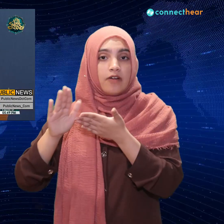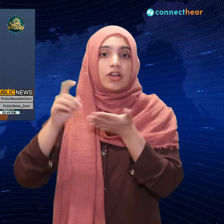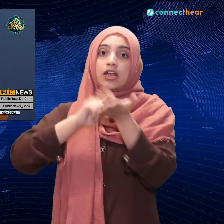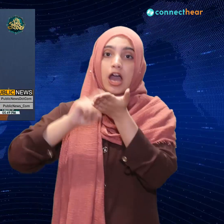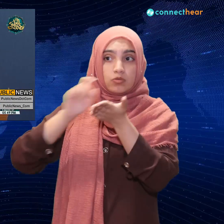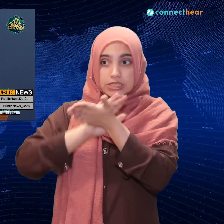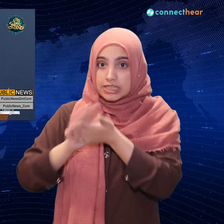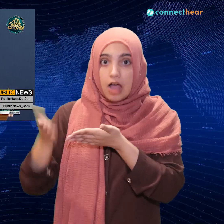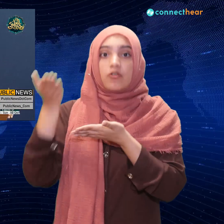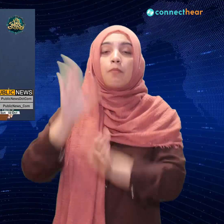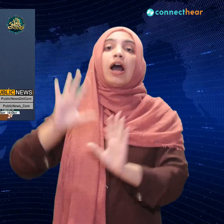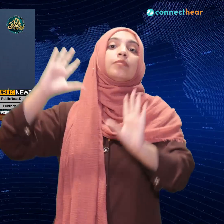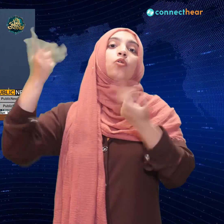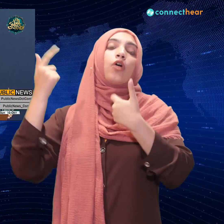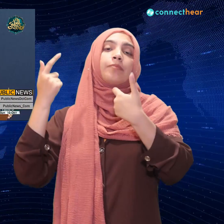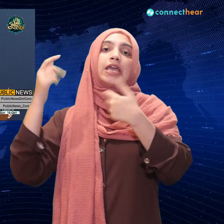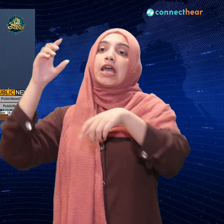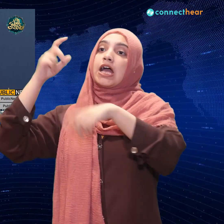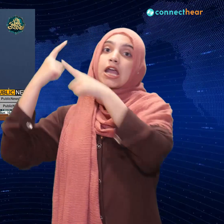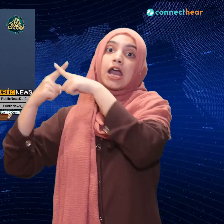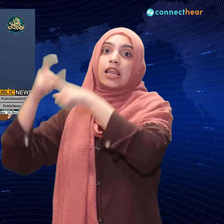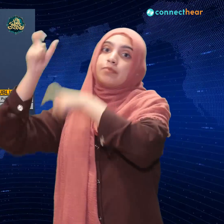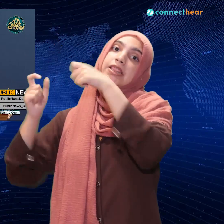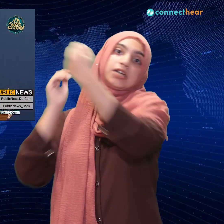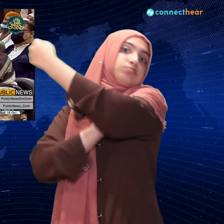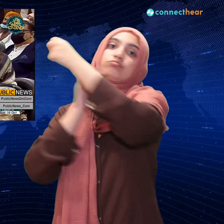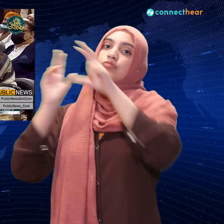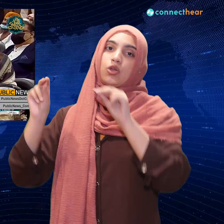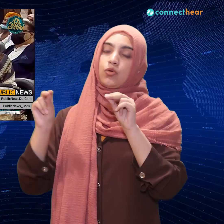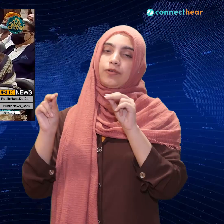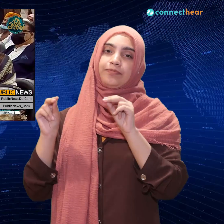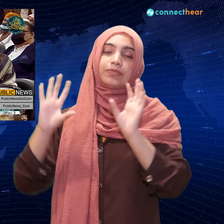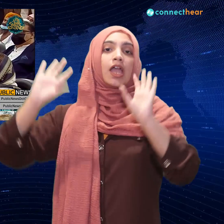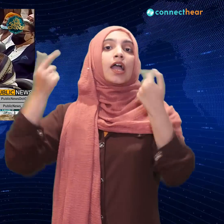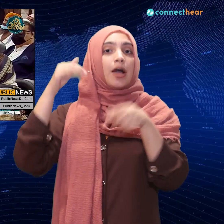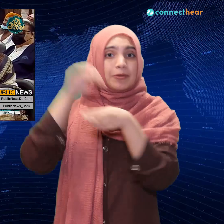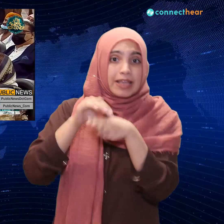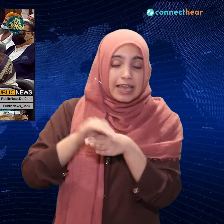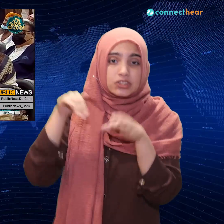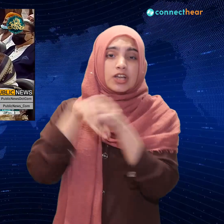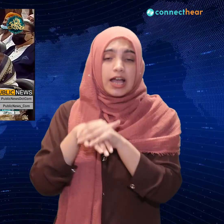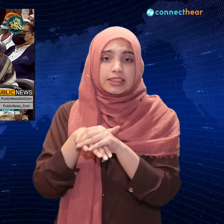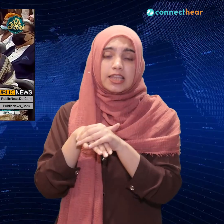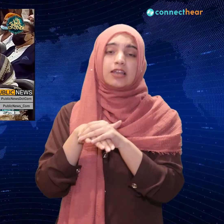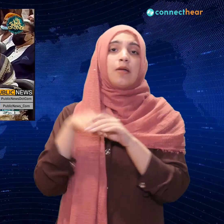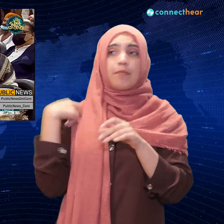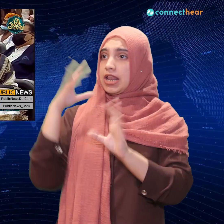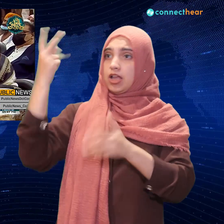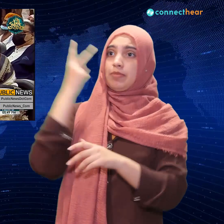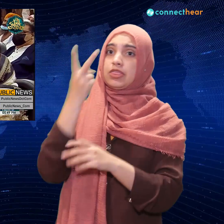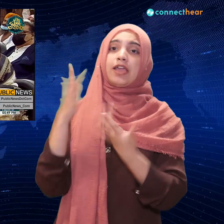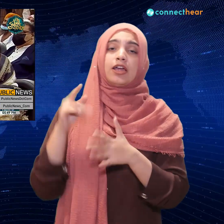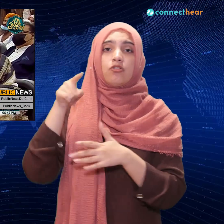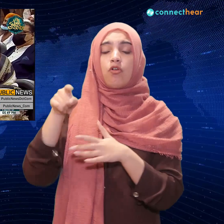تھا. ادھر کبھی آپ الیکشن کے اندر آپ کا الیکشن ہوتا ہے، کبھی میں نے نہیں سنا کہ